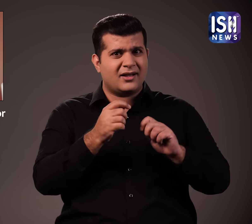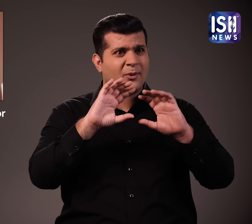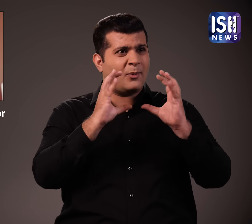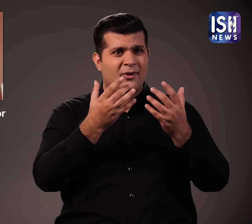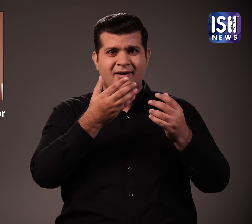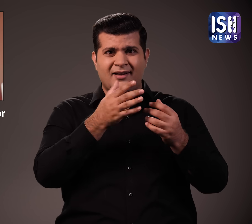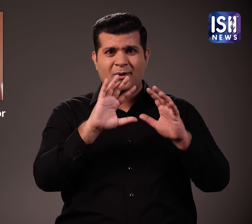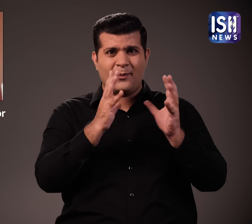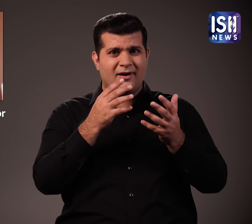अश्चरे जनक